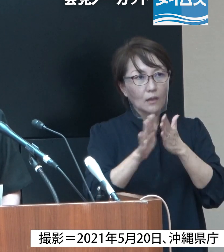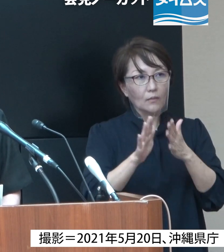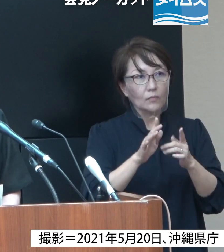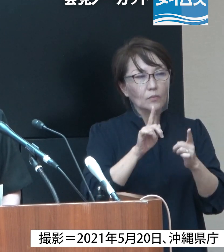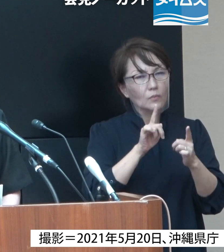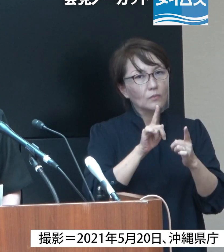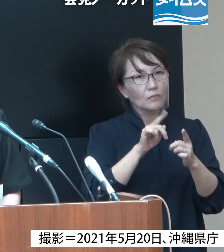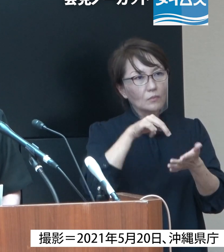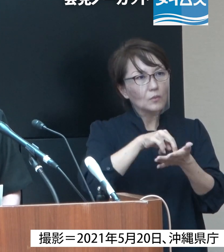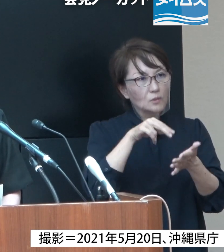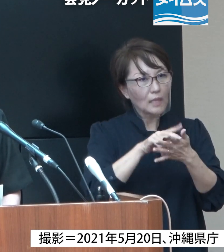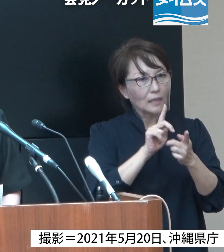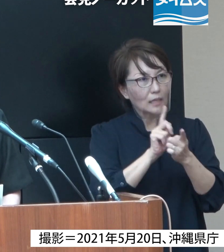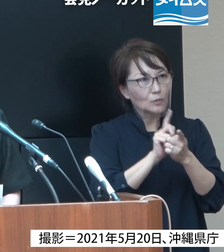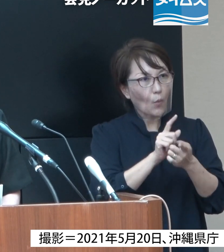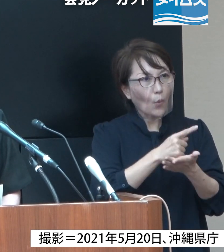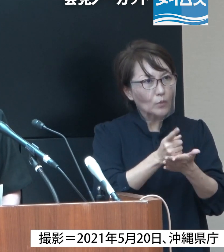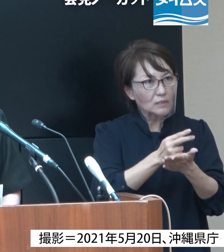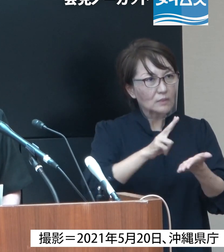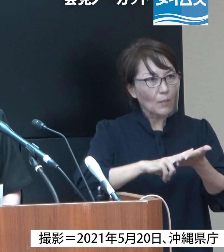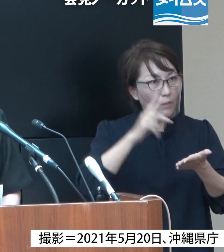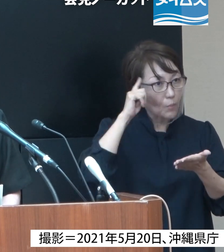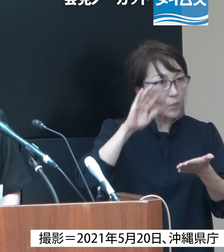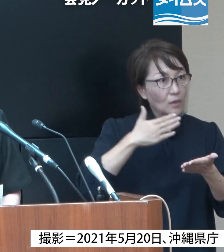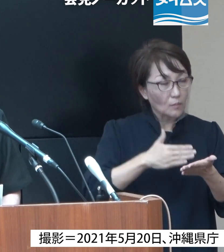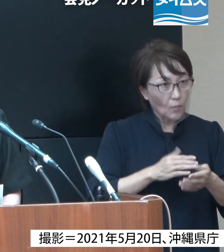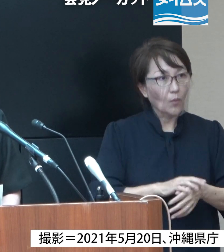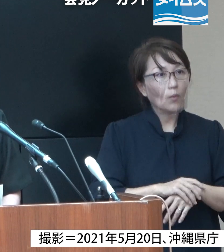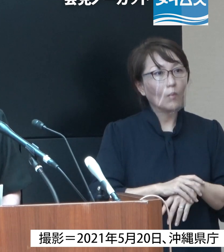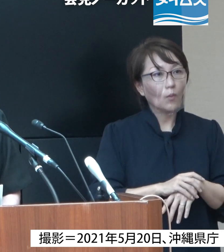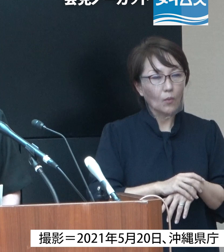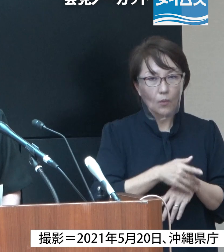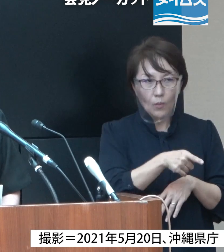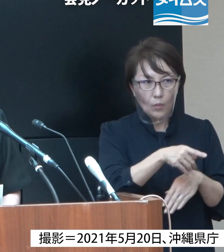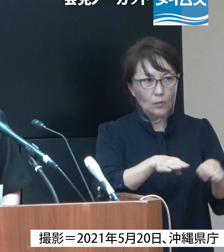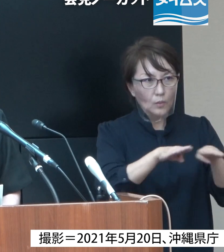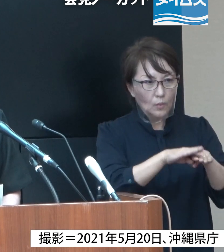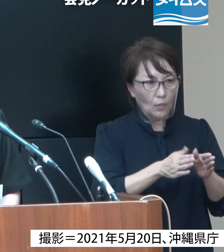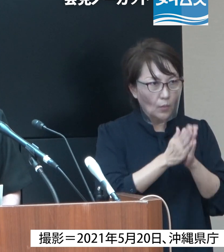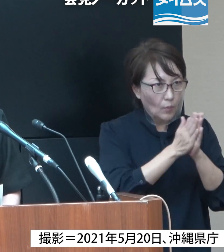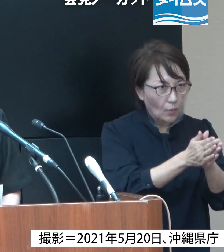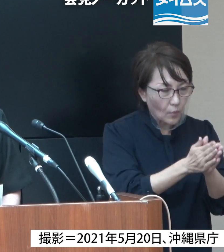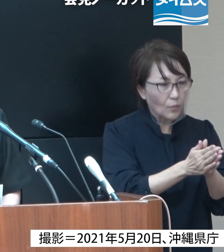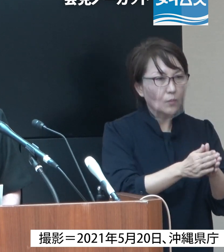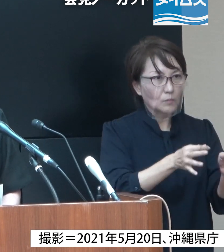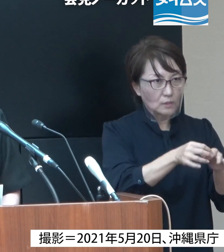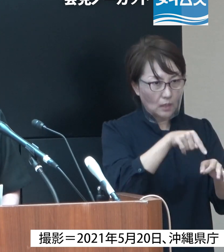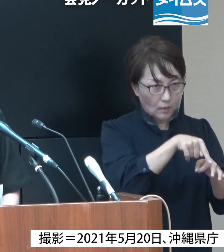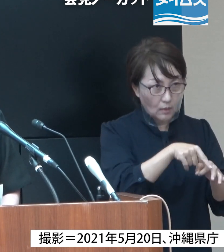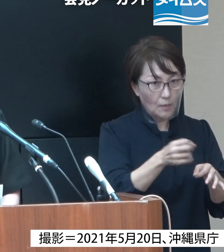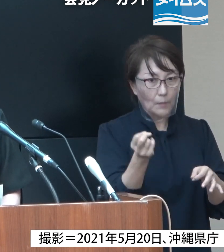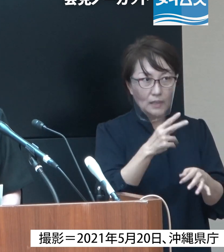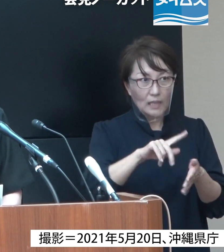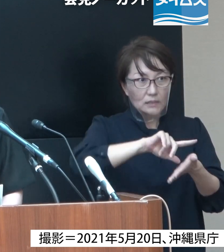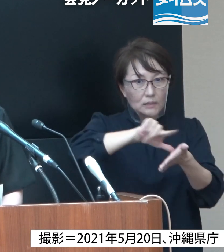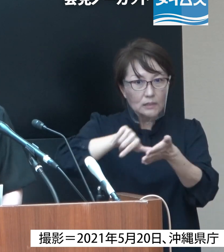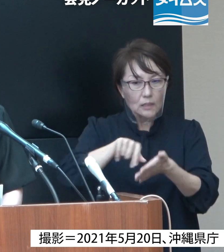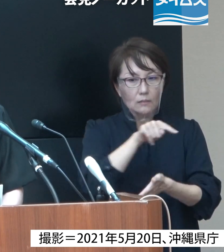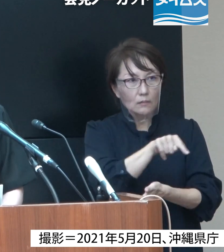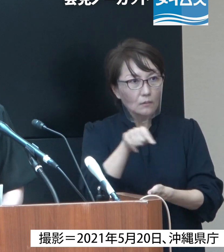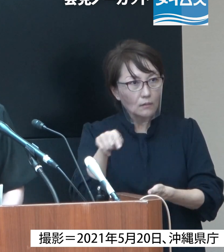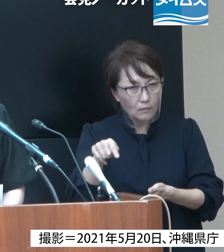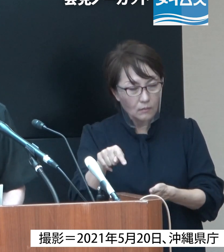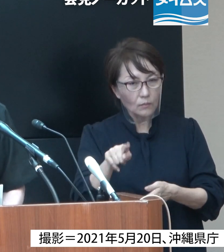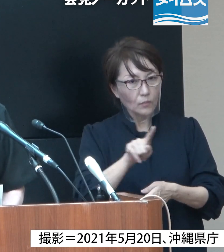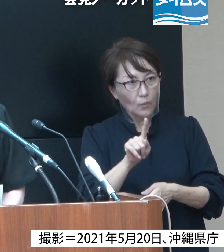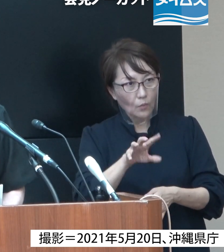が、その中で、休業を要請する店舗だったり地域だったり、何か今お考えを持っているものがあ